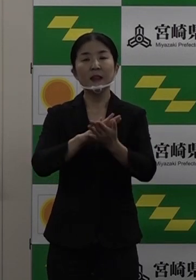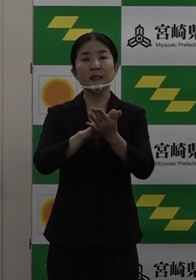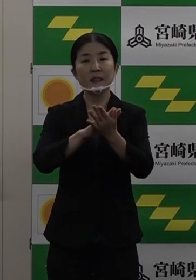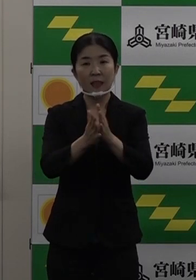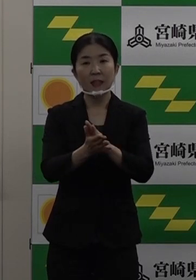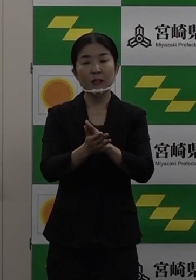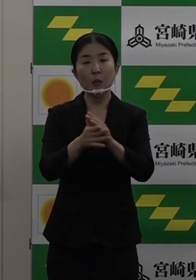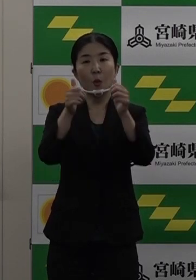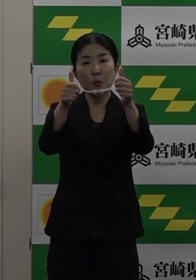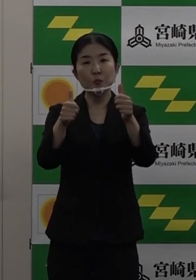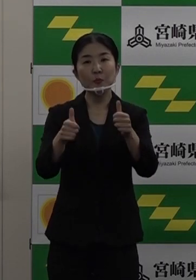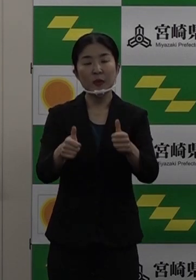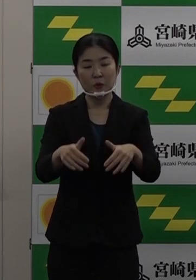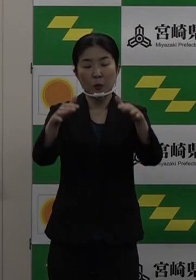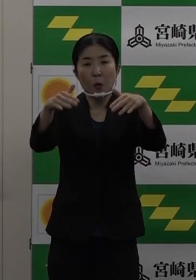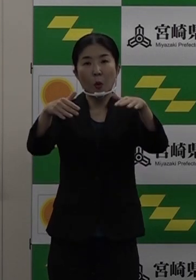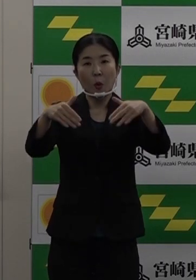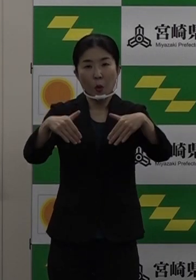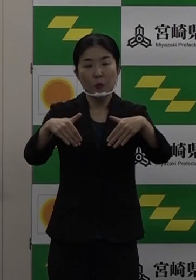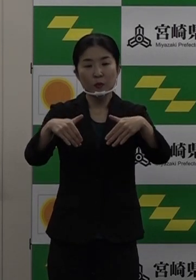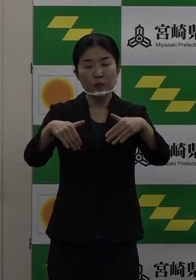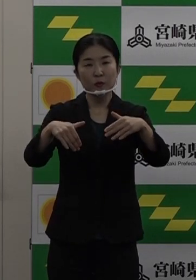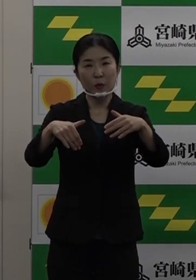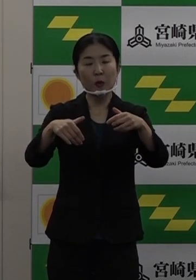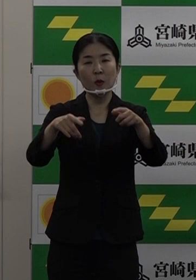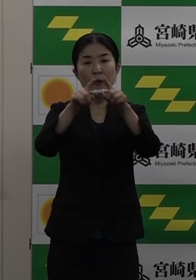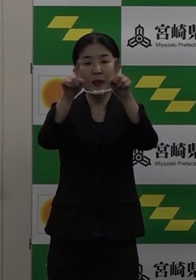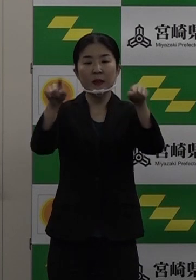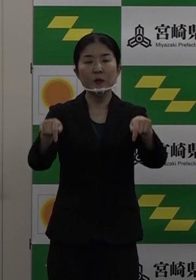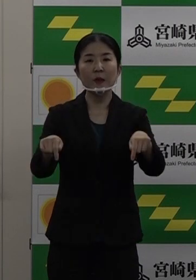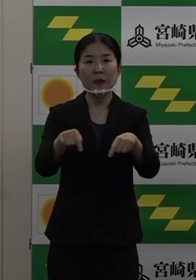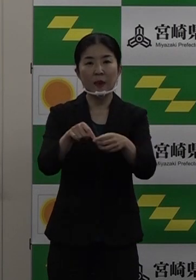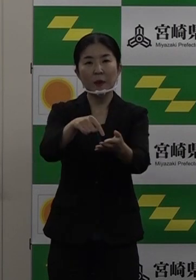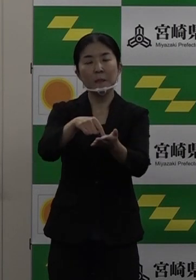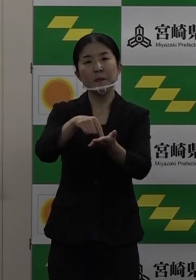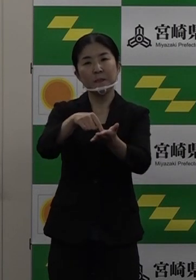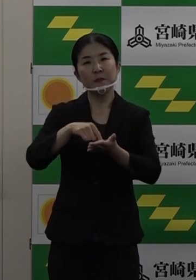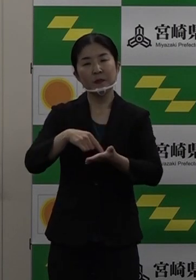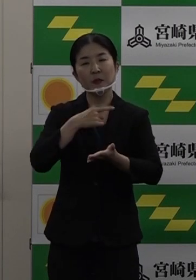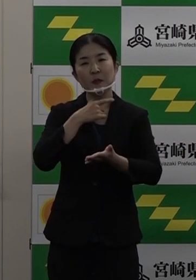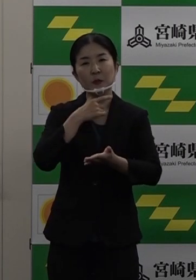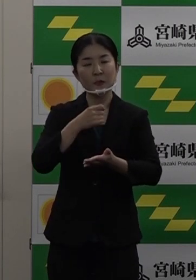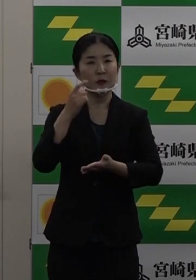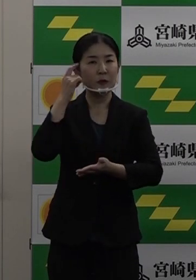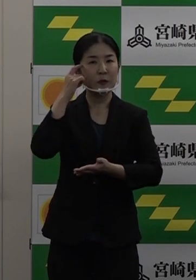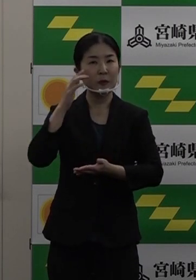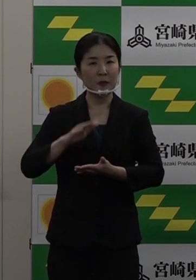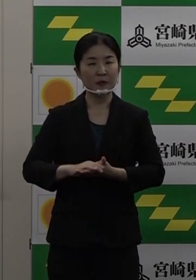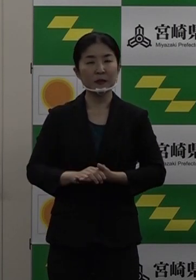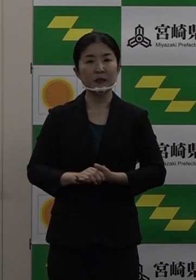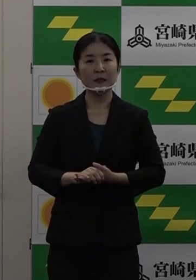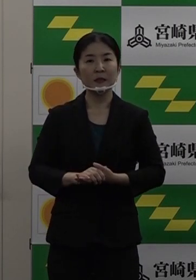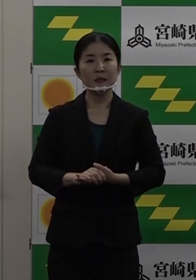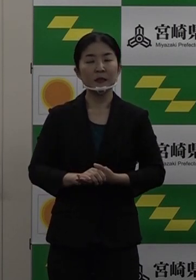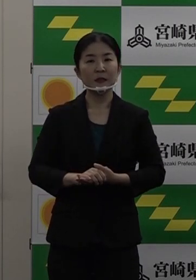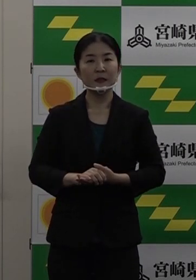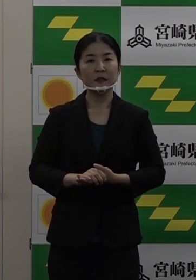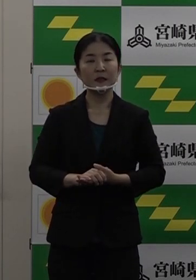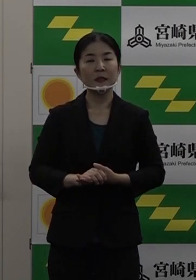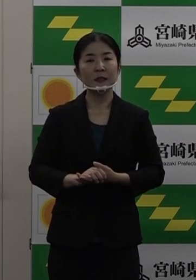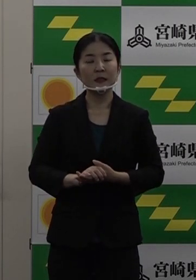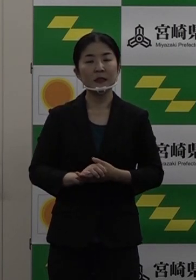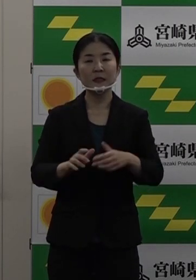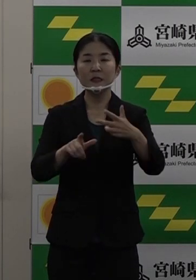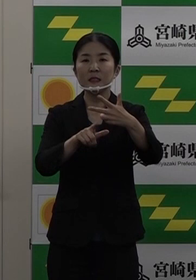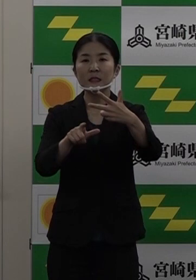のホームページの応募フォームからご協力をいただきたいと考えております。これは今当面